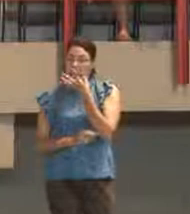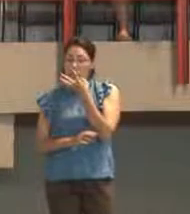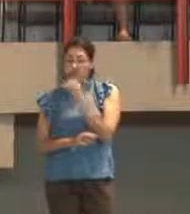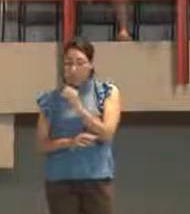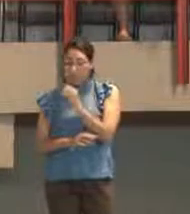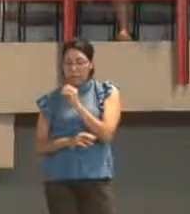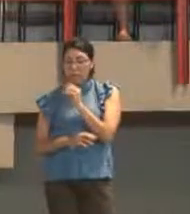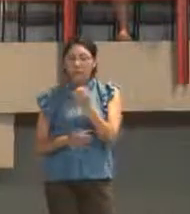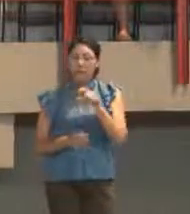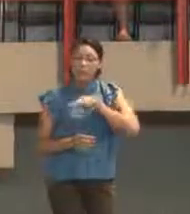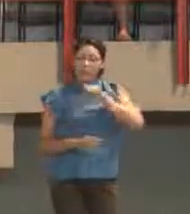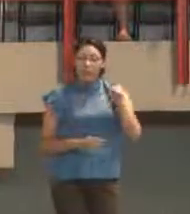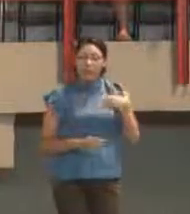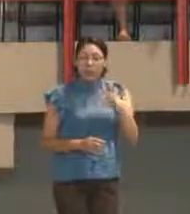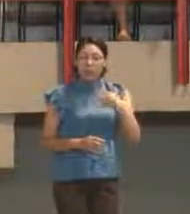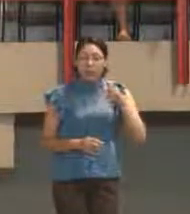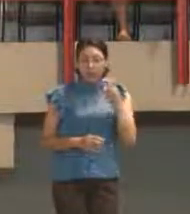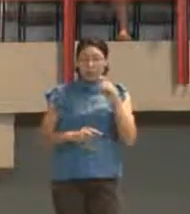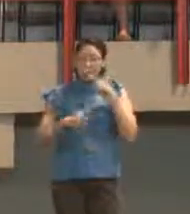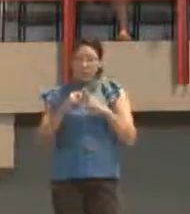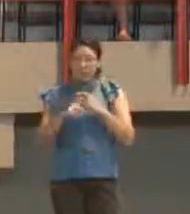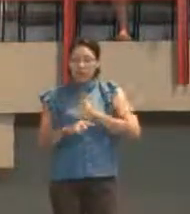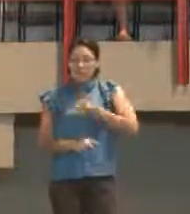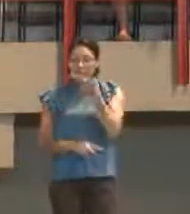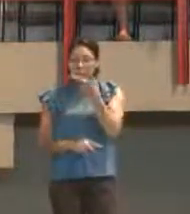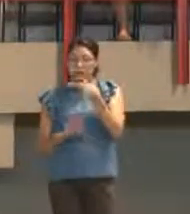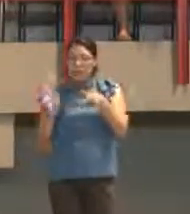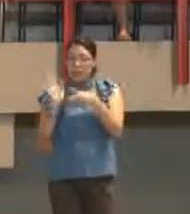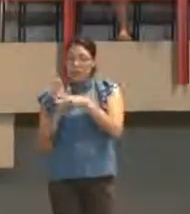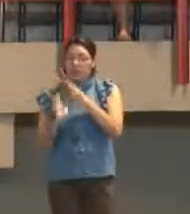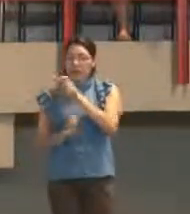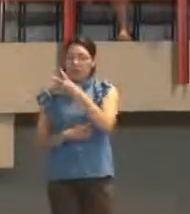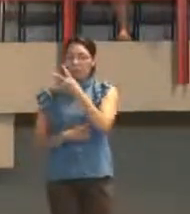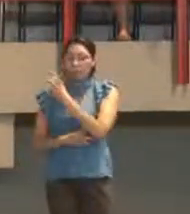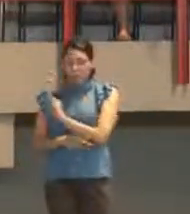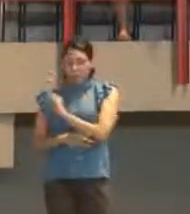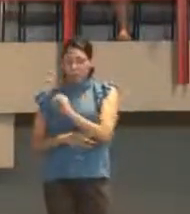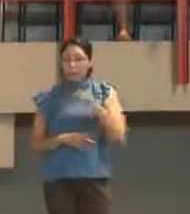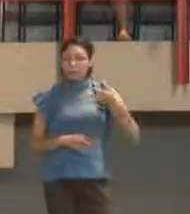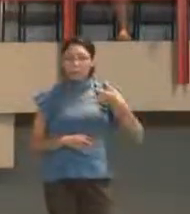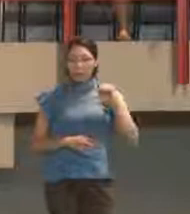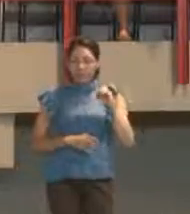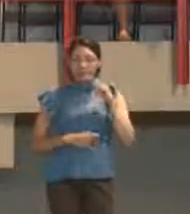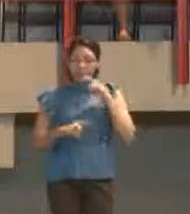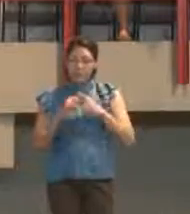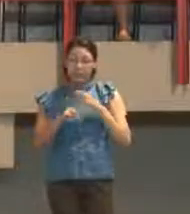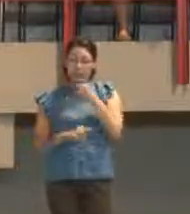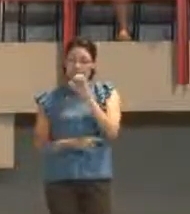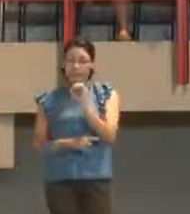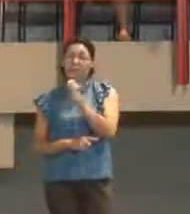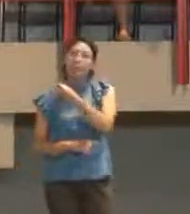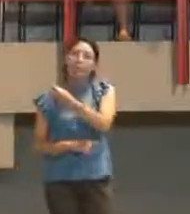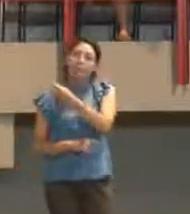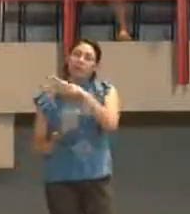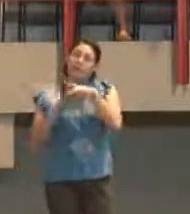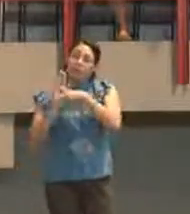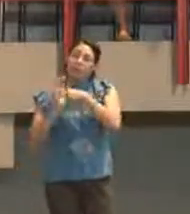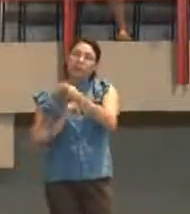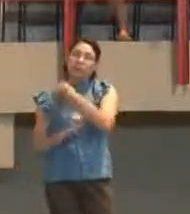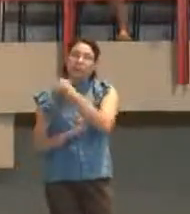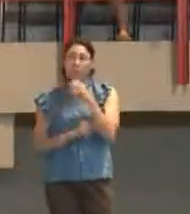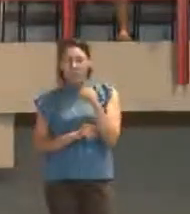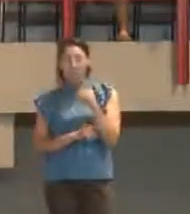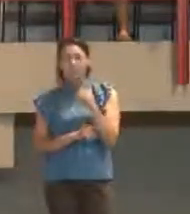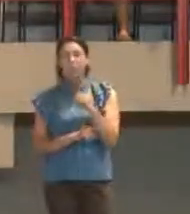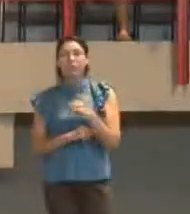12, 540. E 40 vezes 10, 400. Então, você